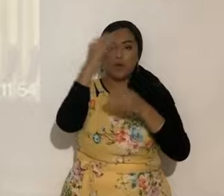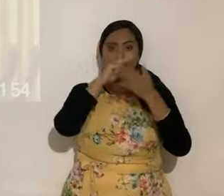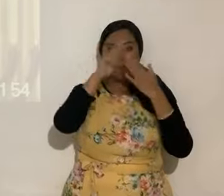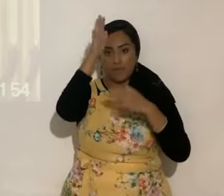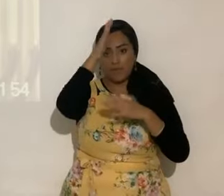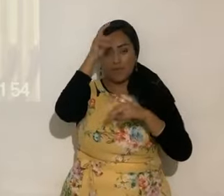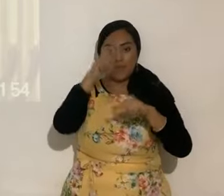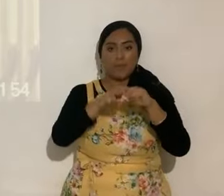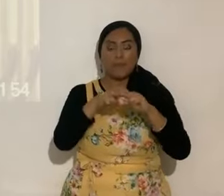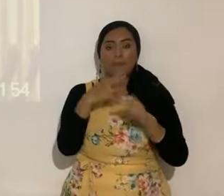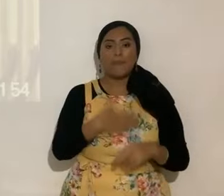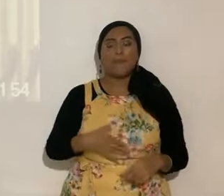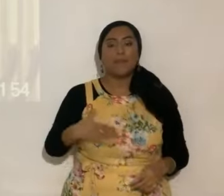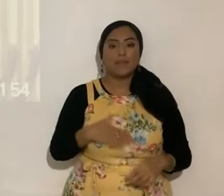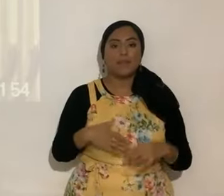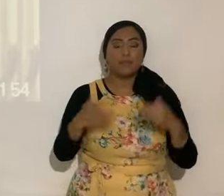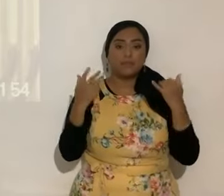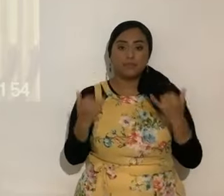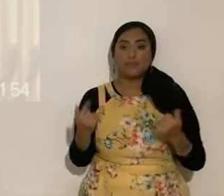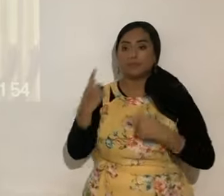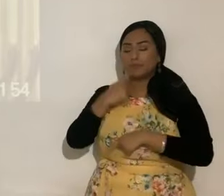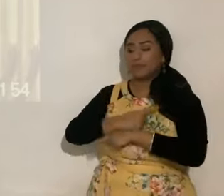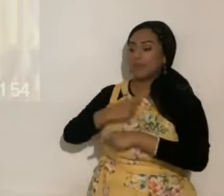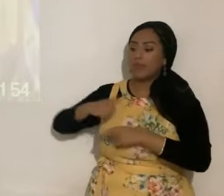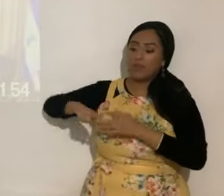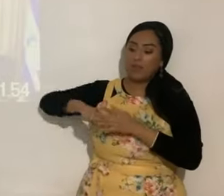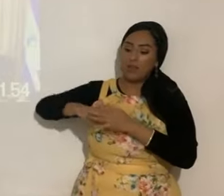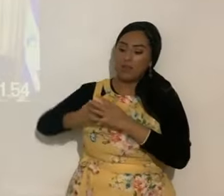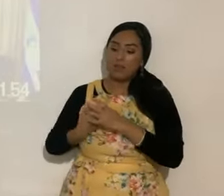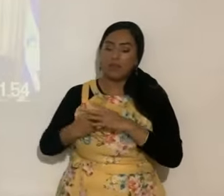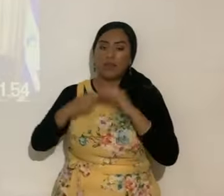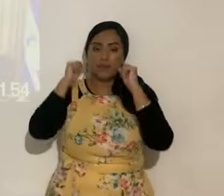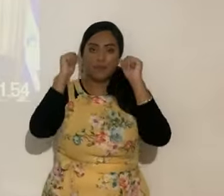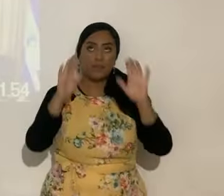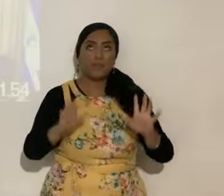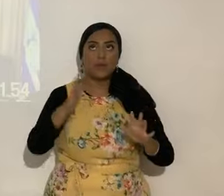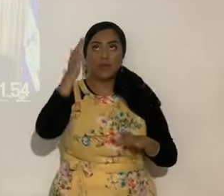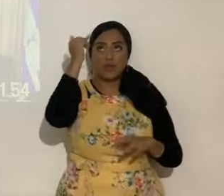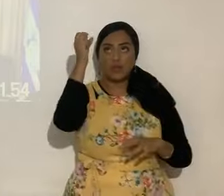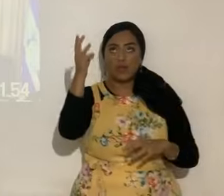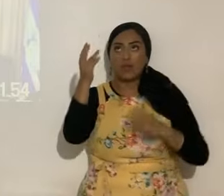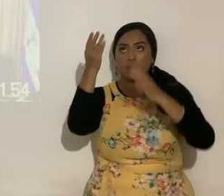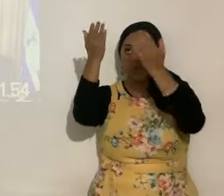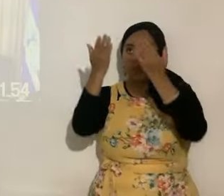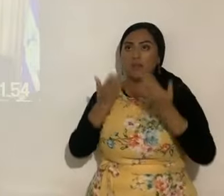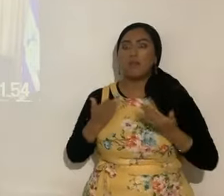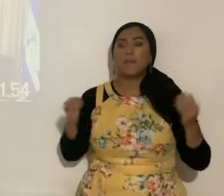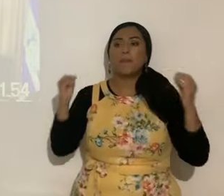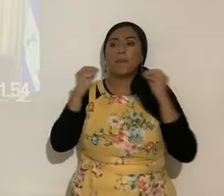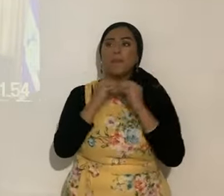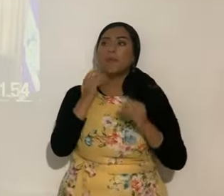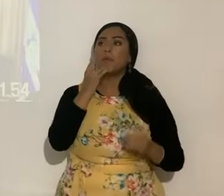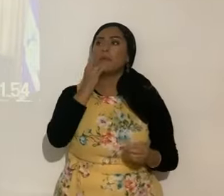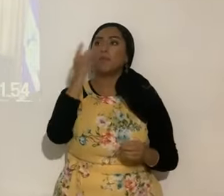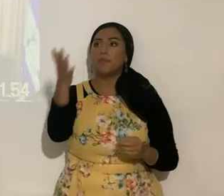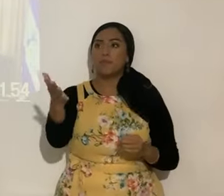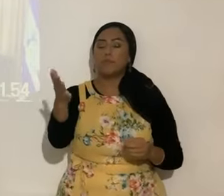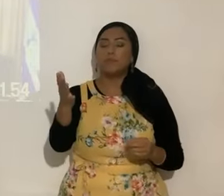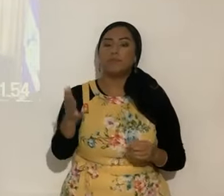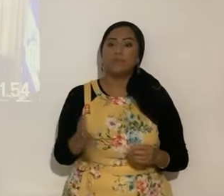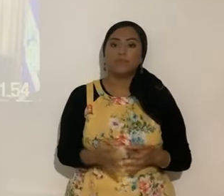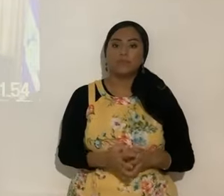por favor. Bueno, vamos entonces a iniciar. Bendito eres Yahshua Mashiach por tu luz. Danos más de tu luz para hacer luz para los